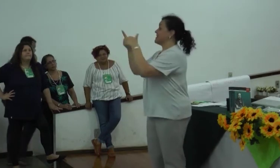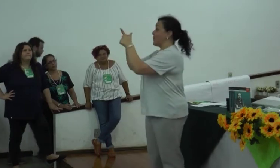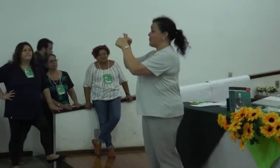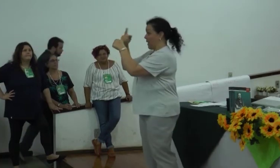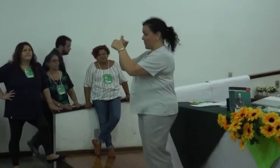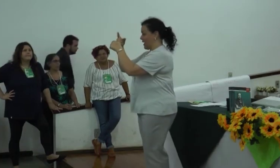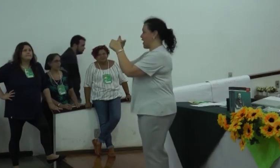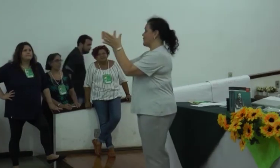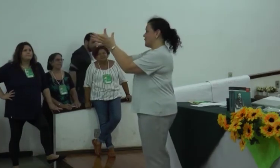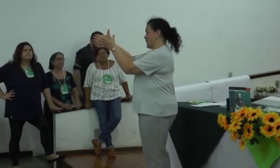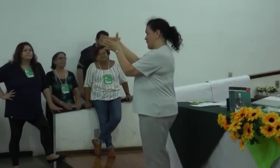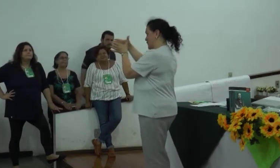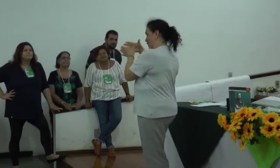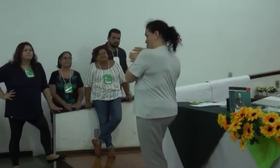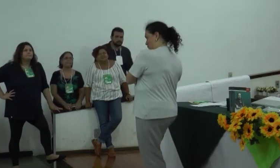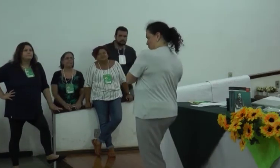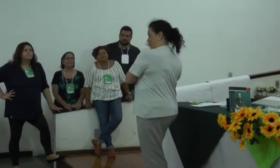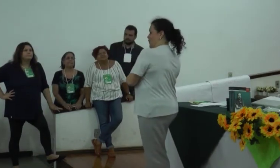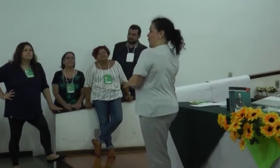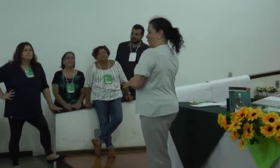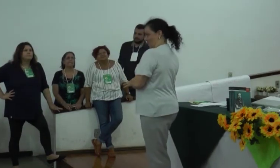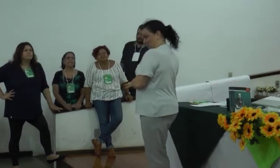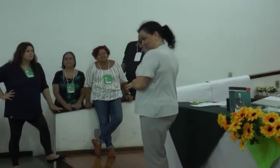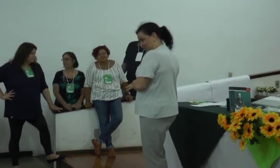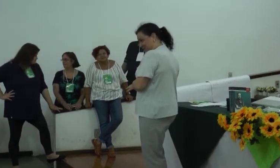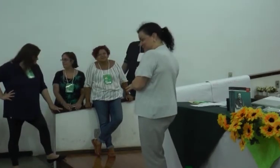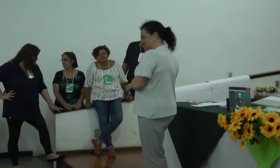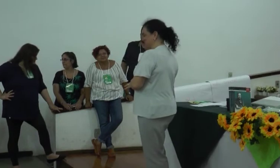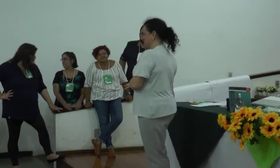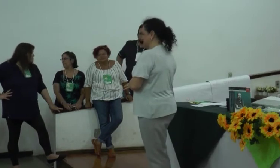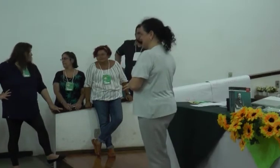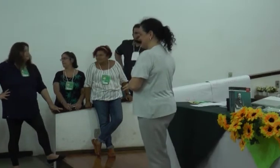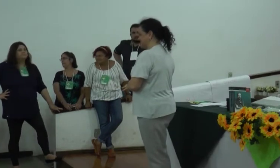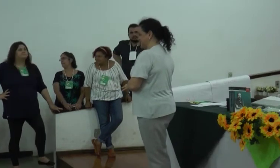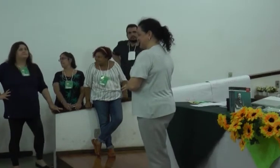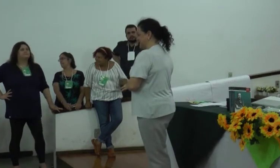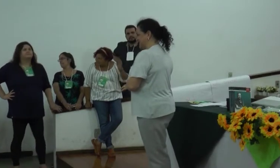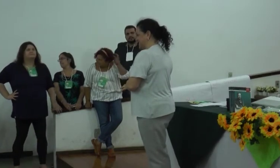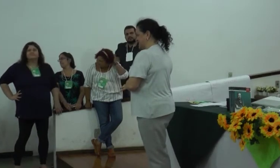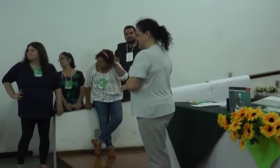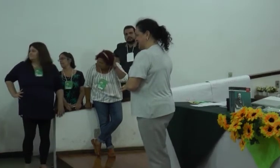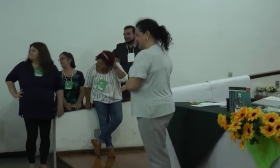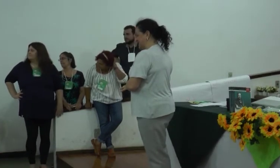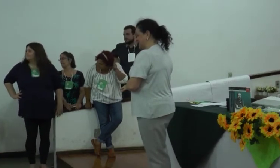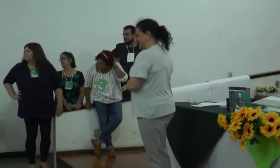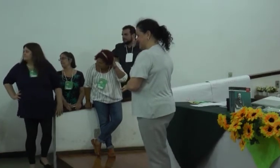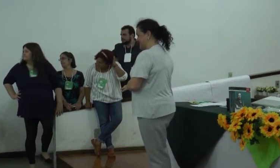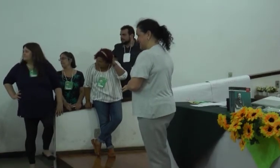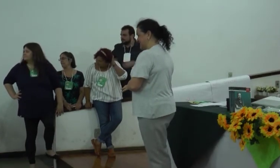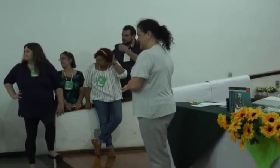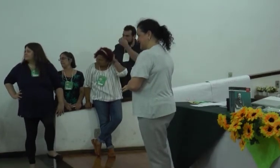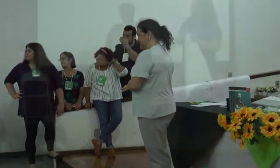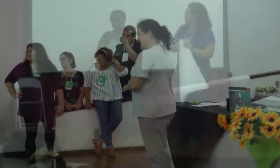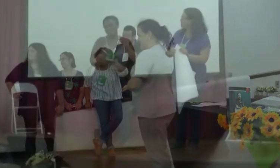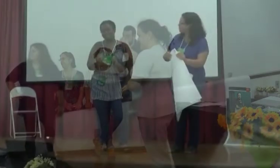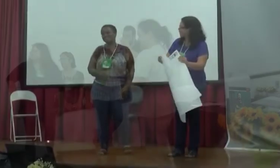vocês no final. Primeiro, o grupo de ouvinte vai vir aqui, por favor.